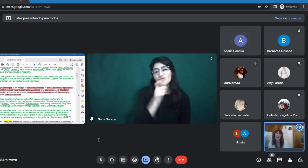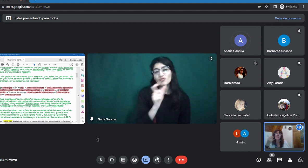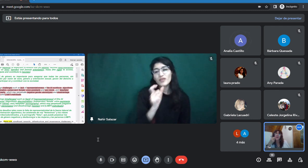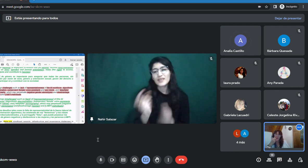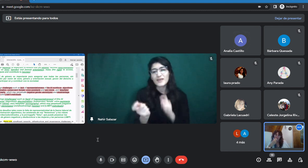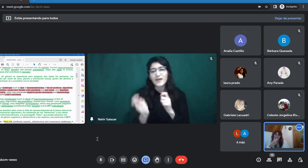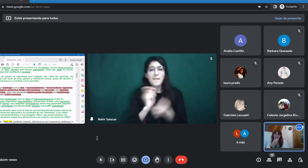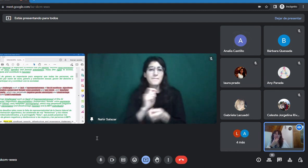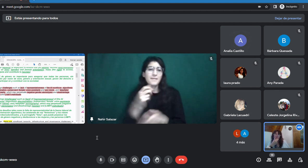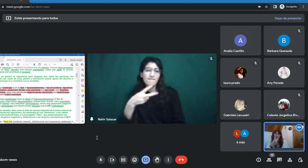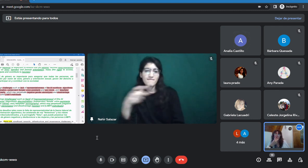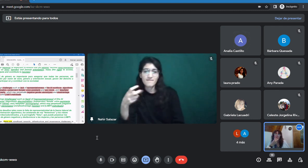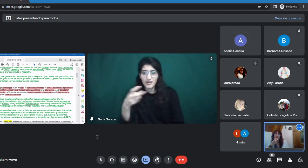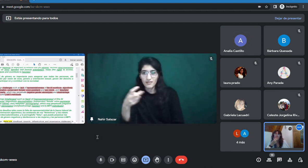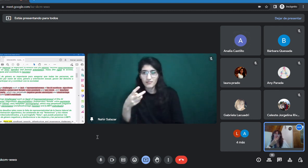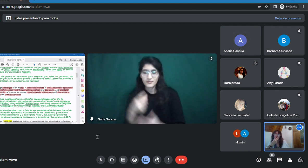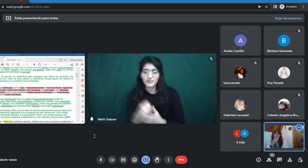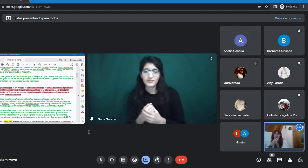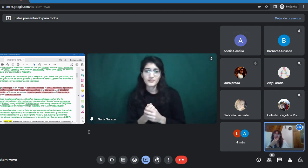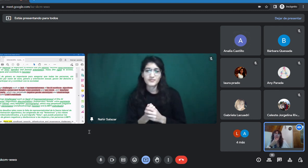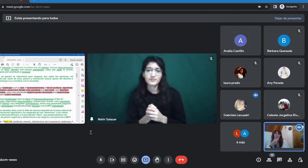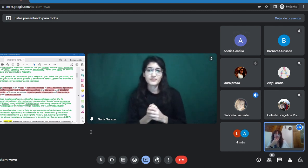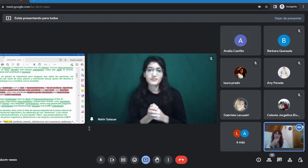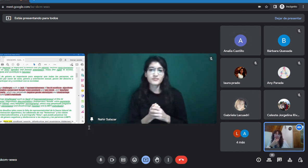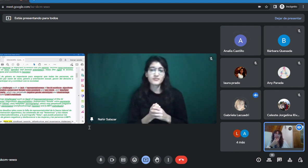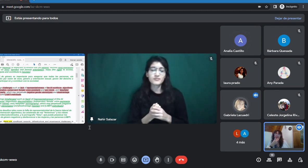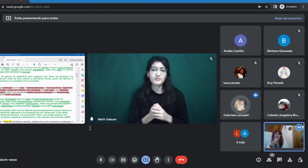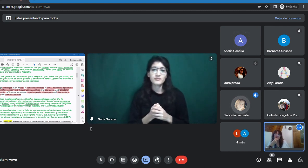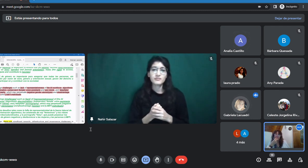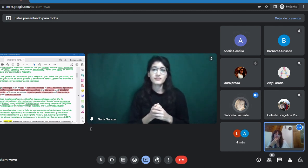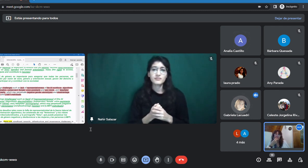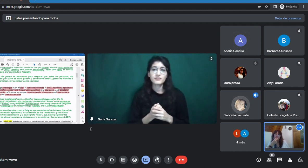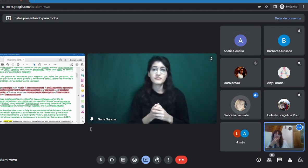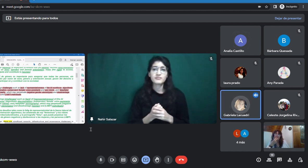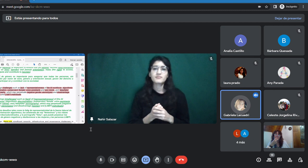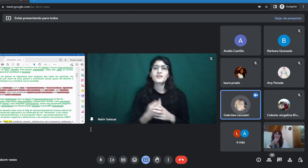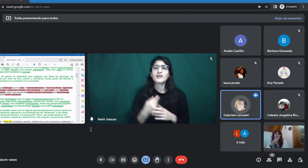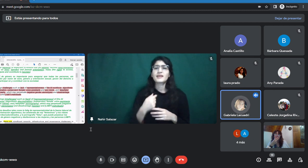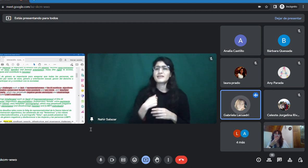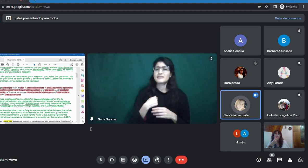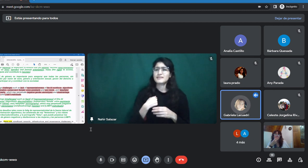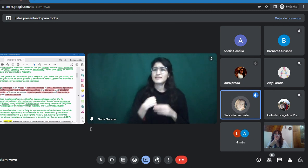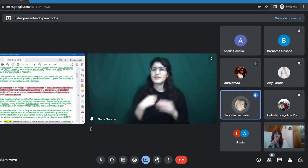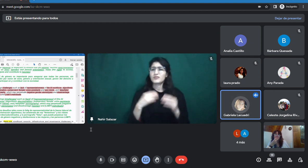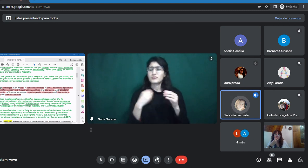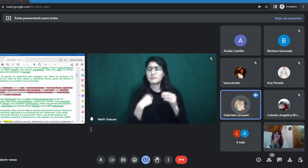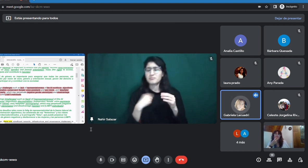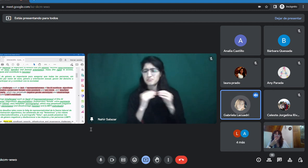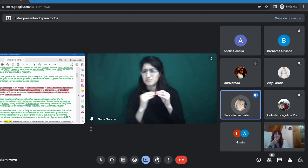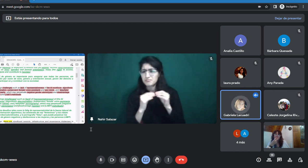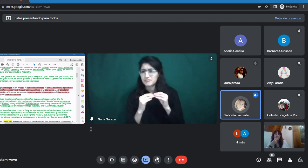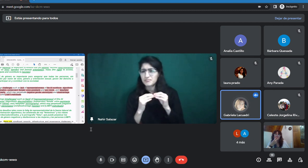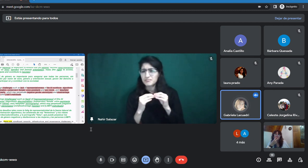Desfavorecer, ¿sí? Poner en desventaja. Sí, yo lo puse, en realidad lo tomé desde la